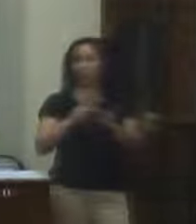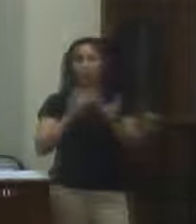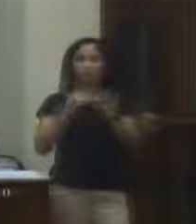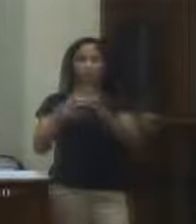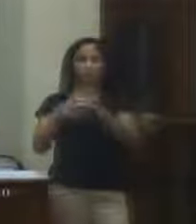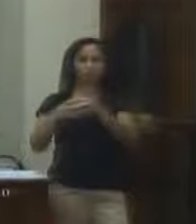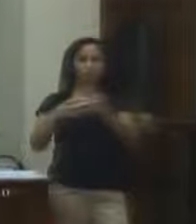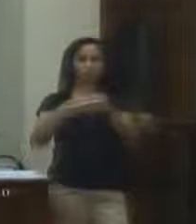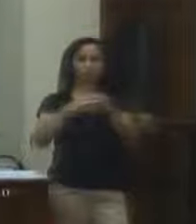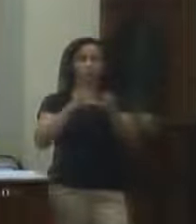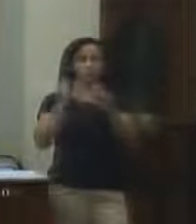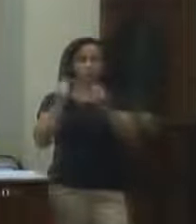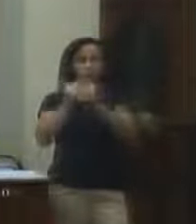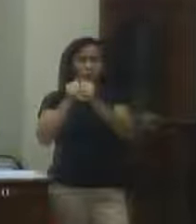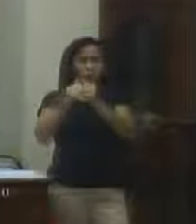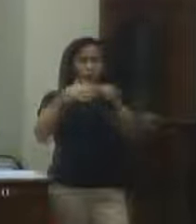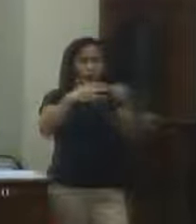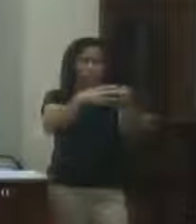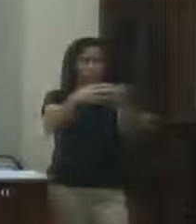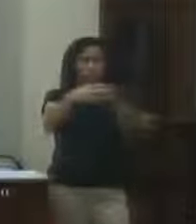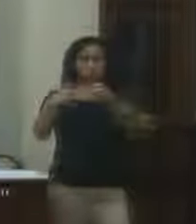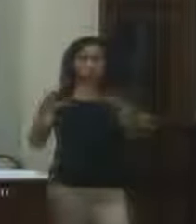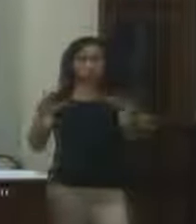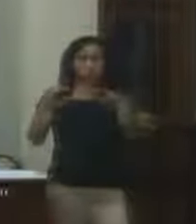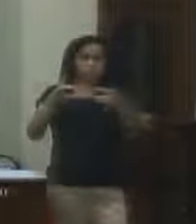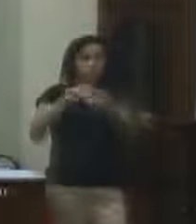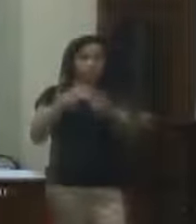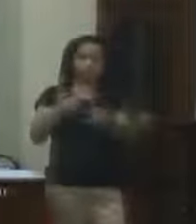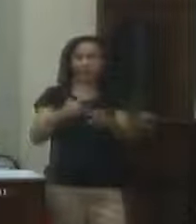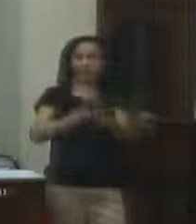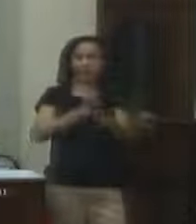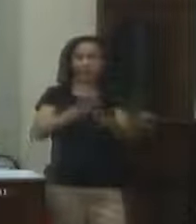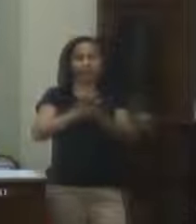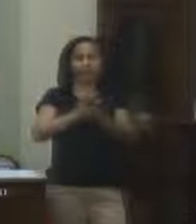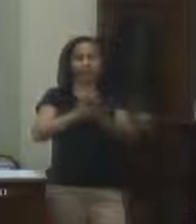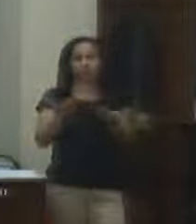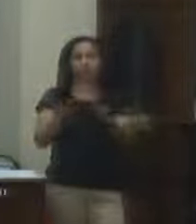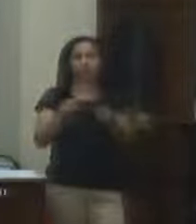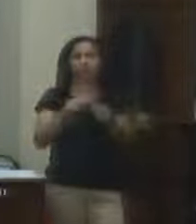centro administrativo sem sintonia,